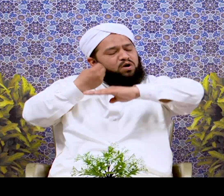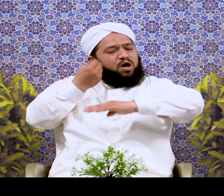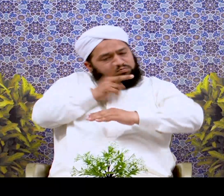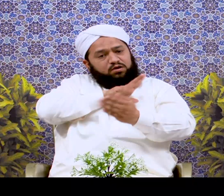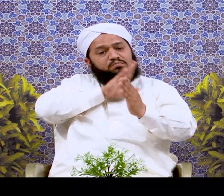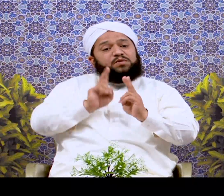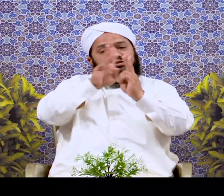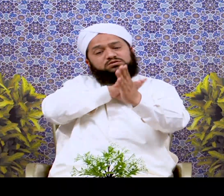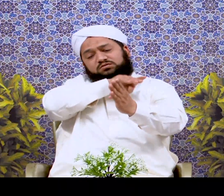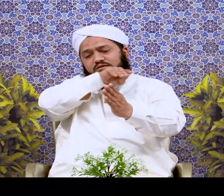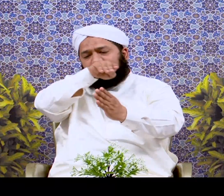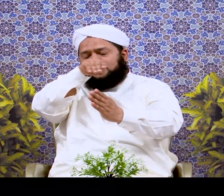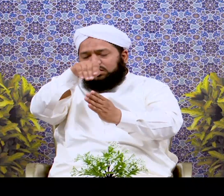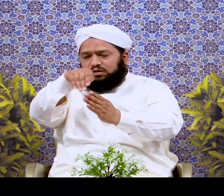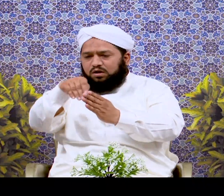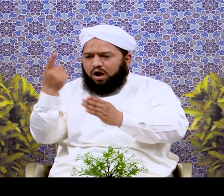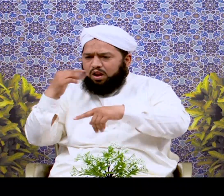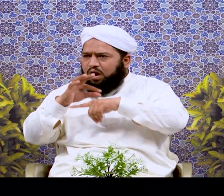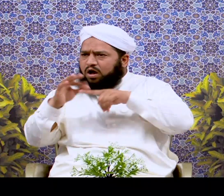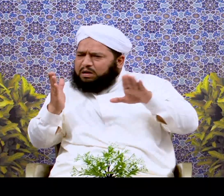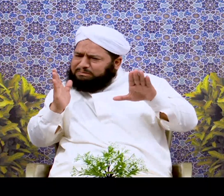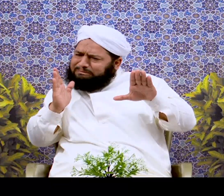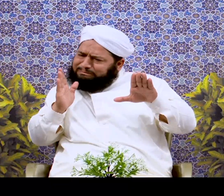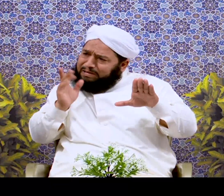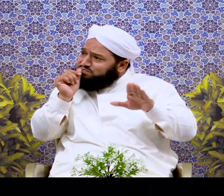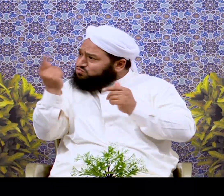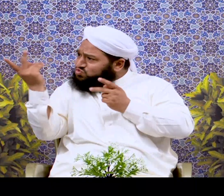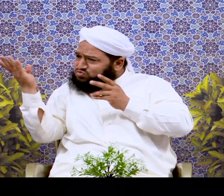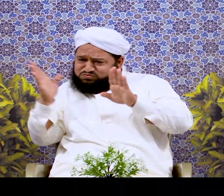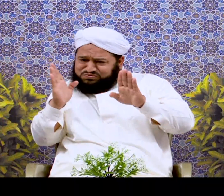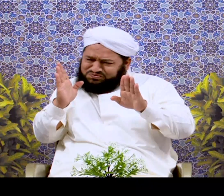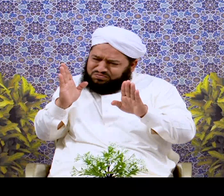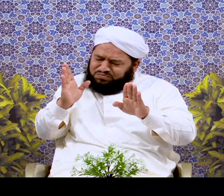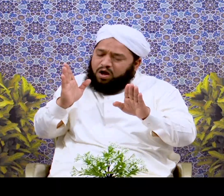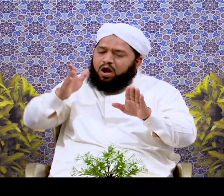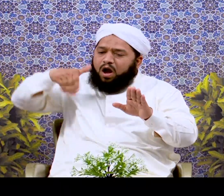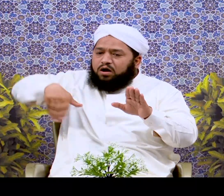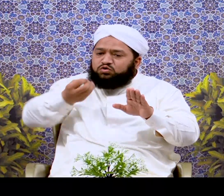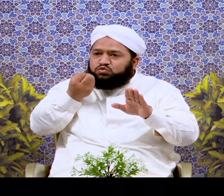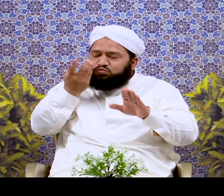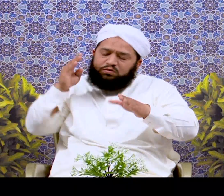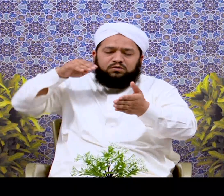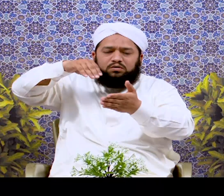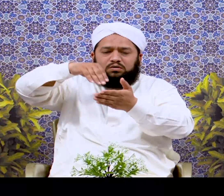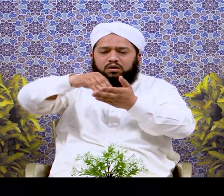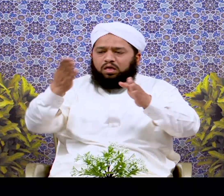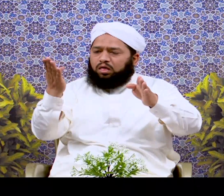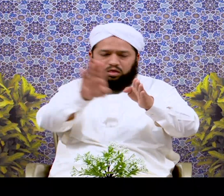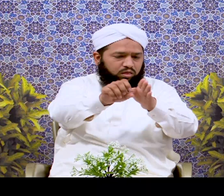پہنچا تو بڑی حیرانی ہوئی کہ رات جو دروازہ ٹس سے مس نہیں ہو رہا تھا، اب آسانی سے کھل بھی رہا